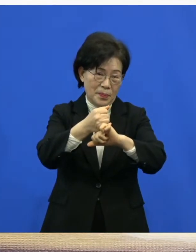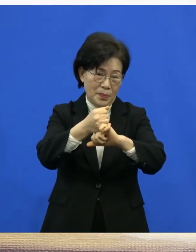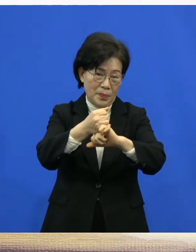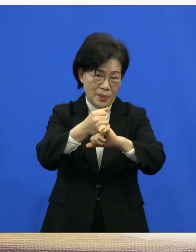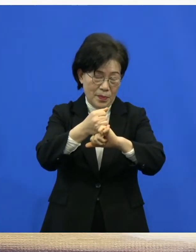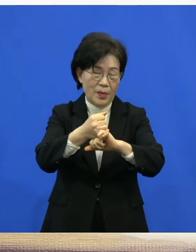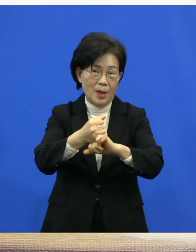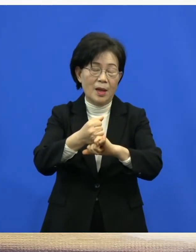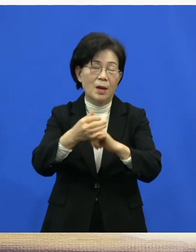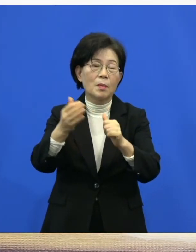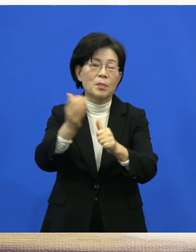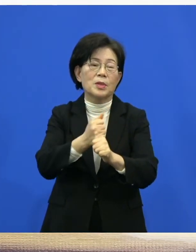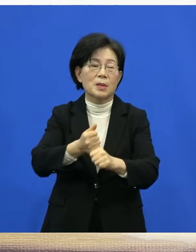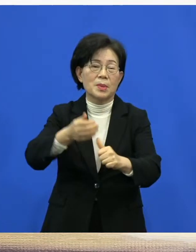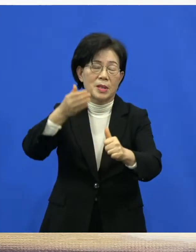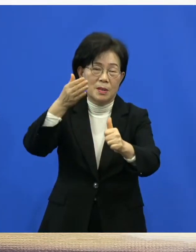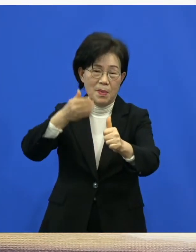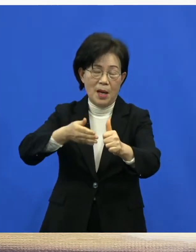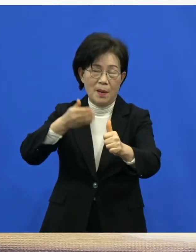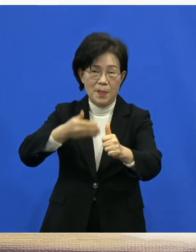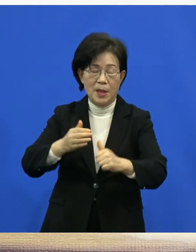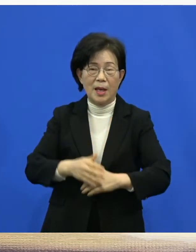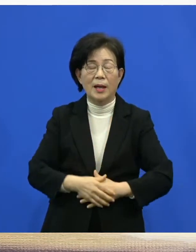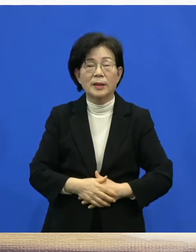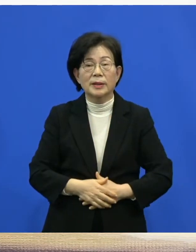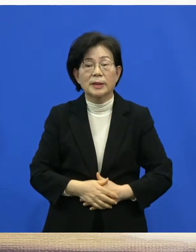이걸 붙잡고 계셔야 돼요.